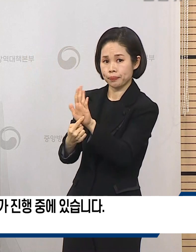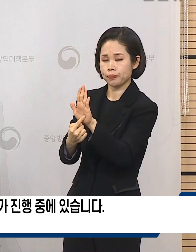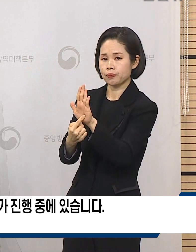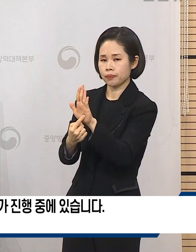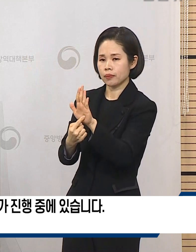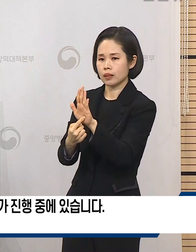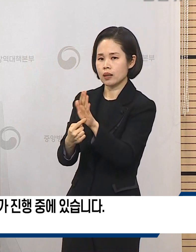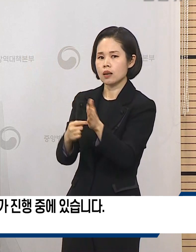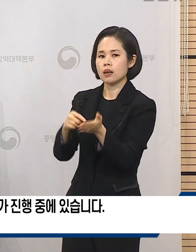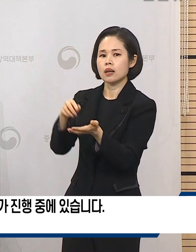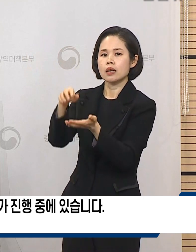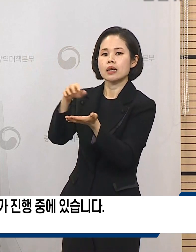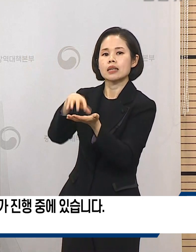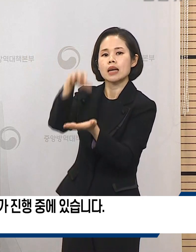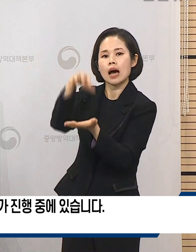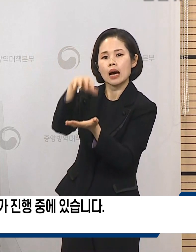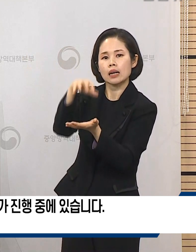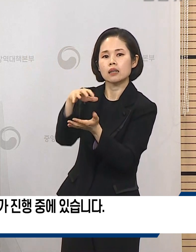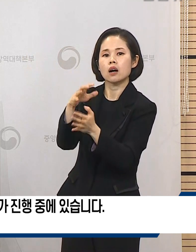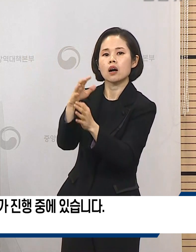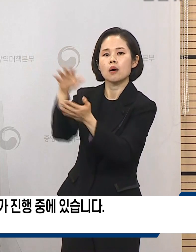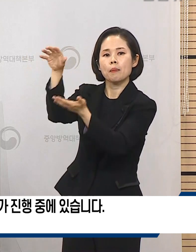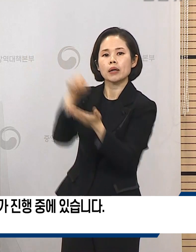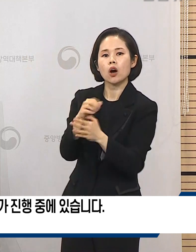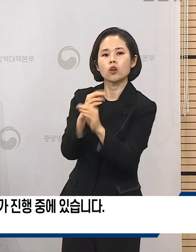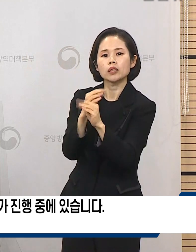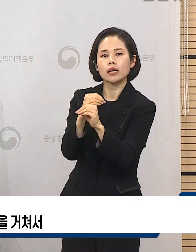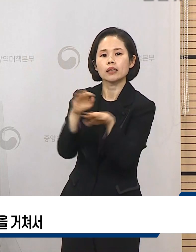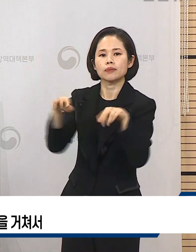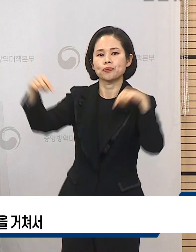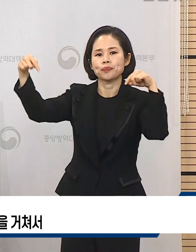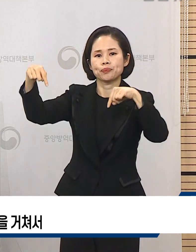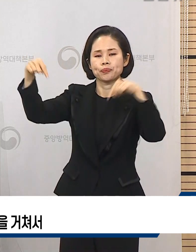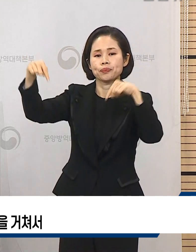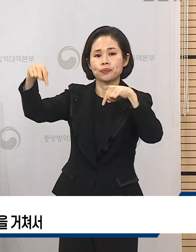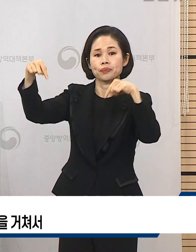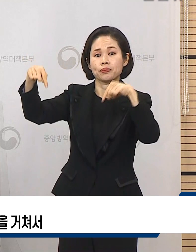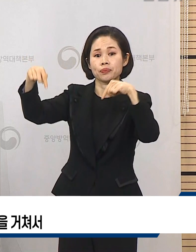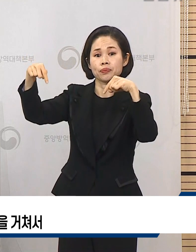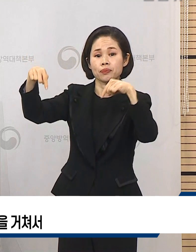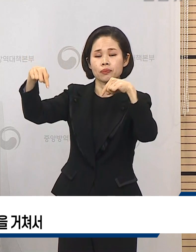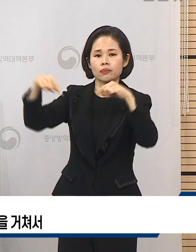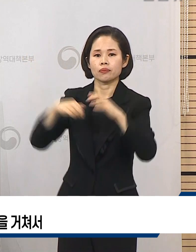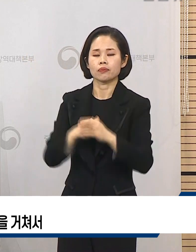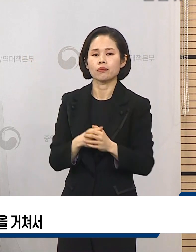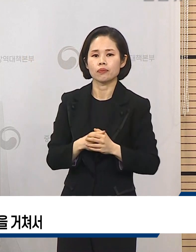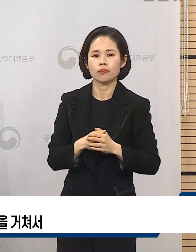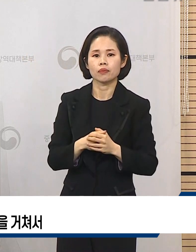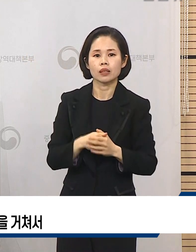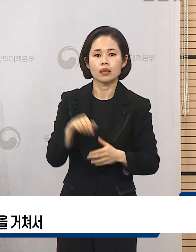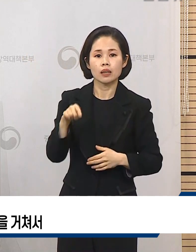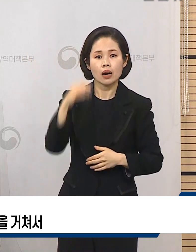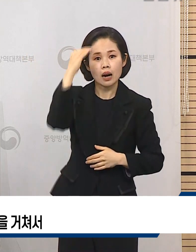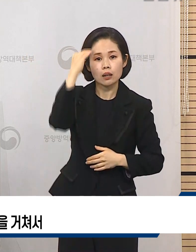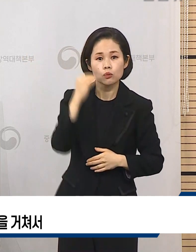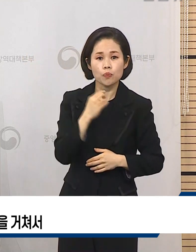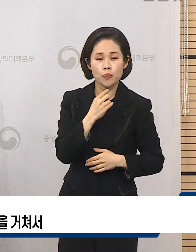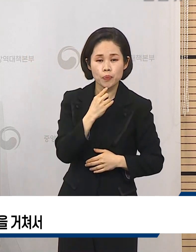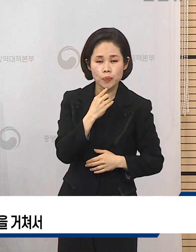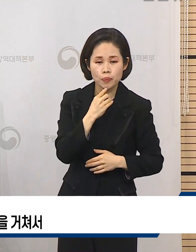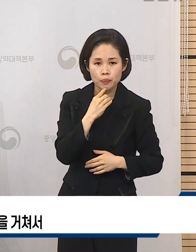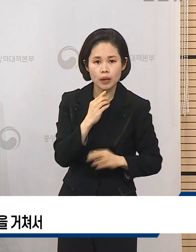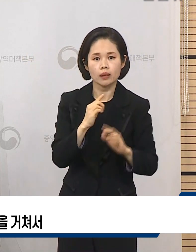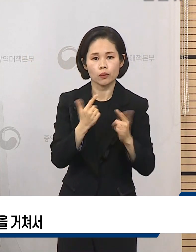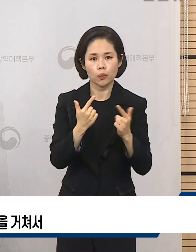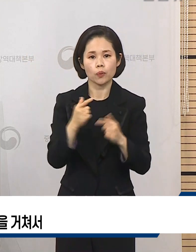물량과 공급 시기 에 대해서 계속 협의가 진행 중에 있습니다 아마 이것은 우리나라 하고 의학상 만이 아니라 이코